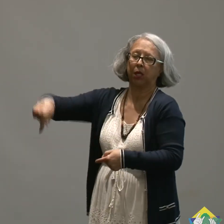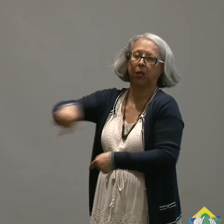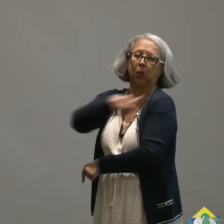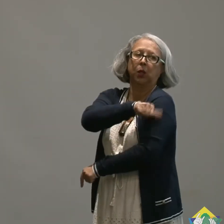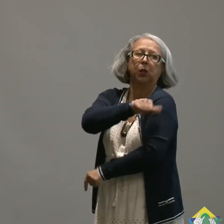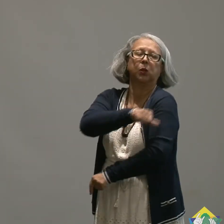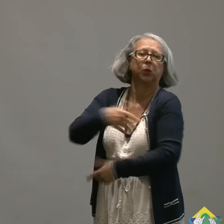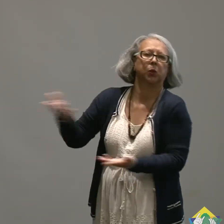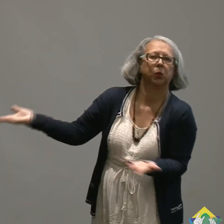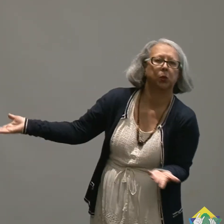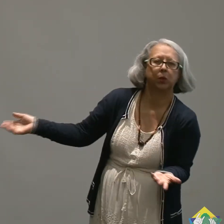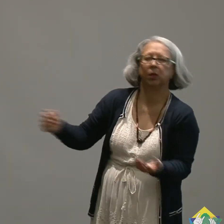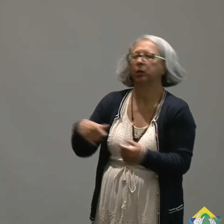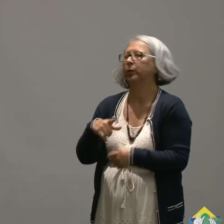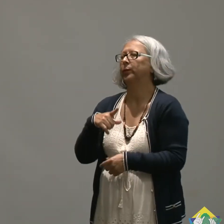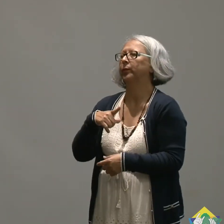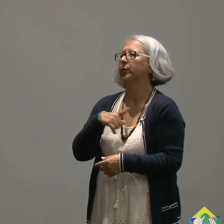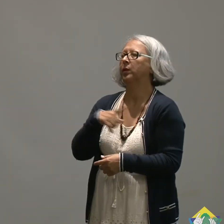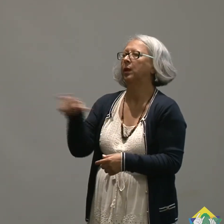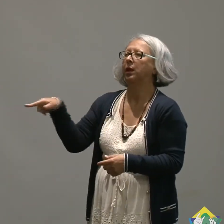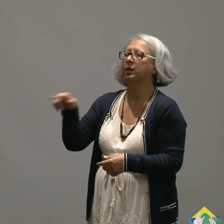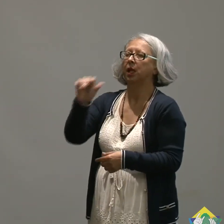Vamos pensar aqui no Rio de Janeiro.